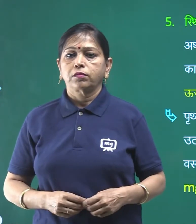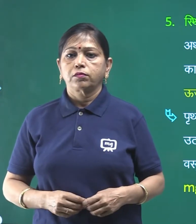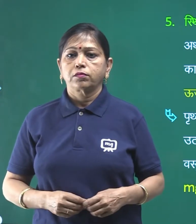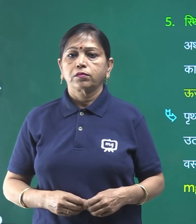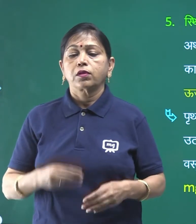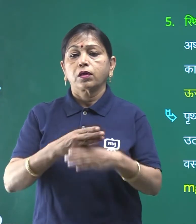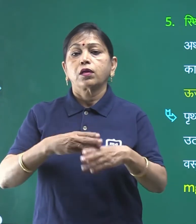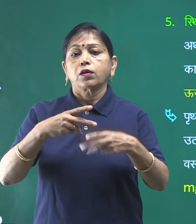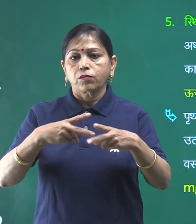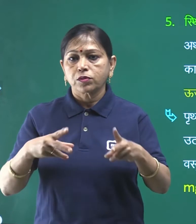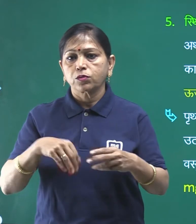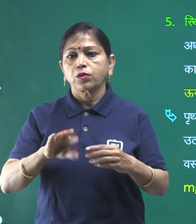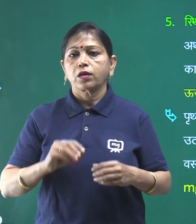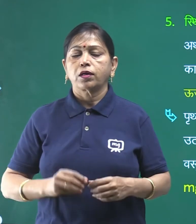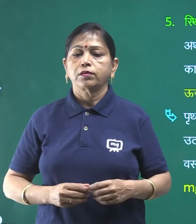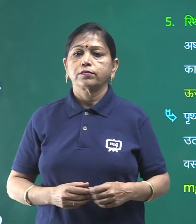वस्तु द्वारा